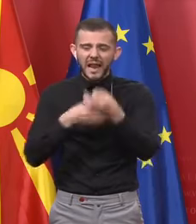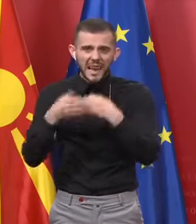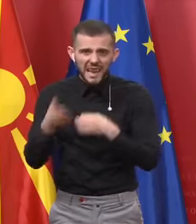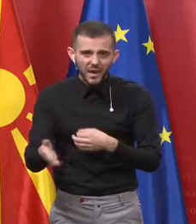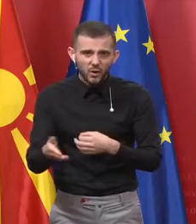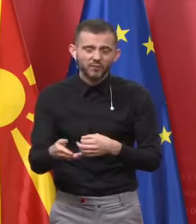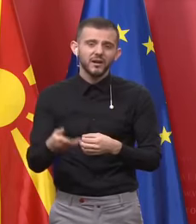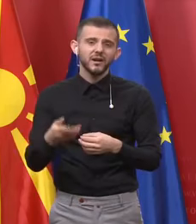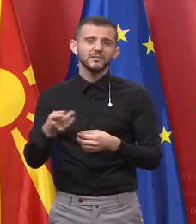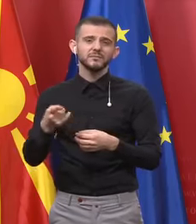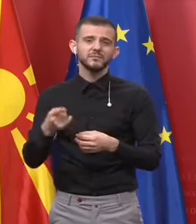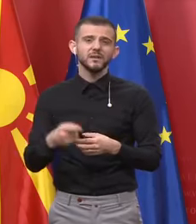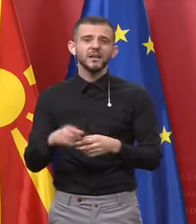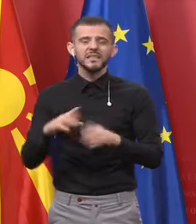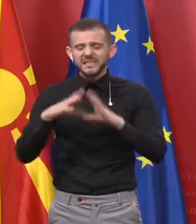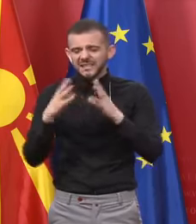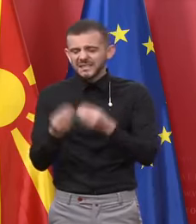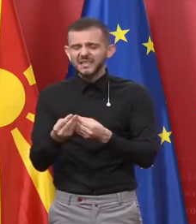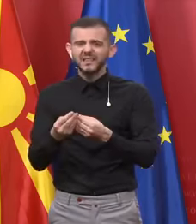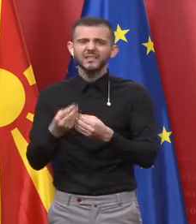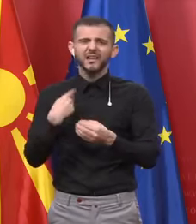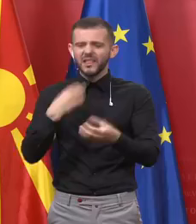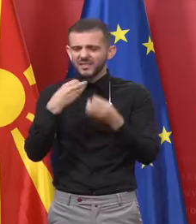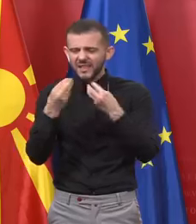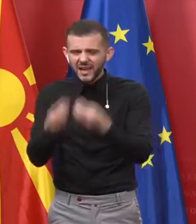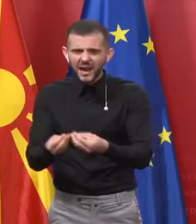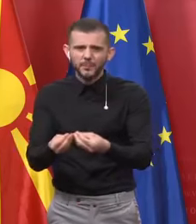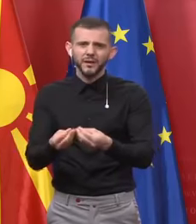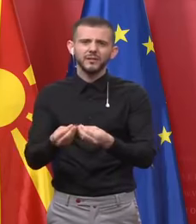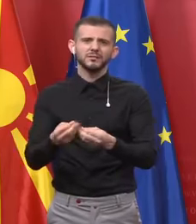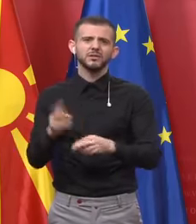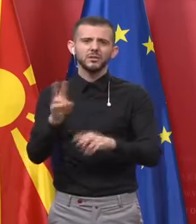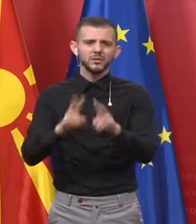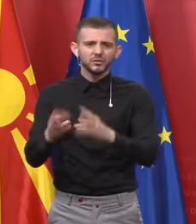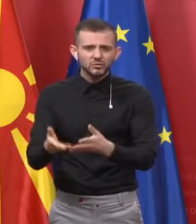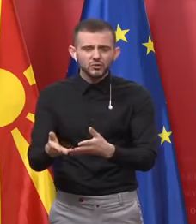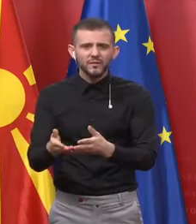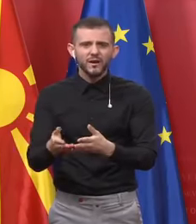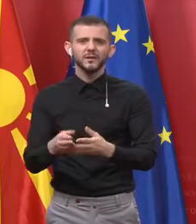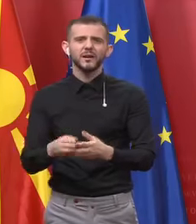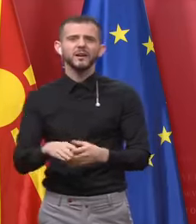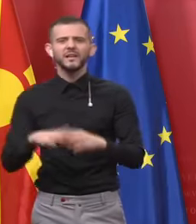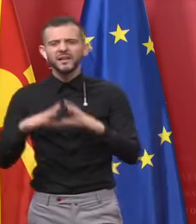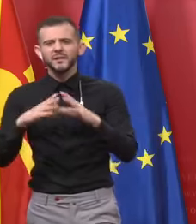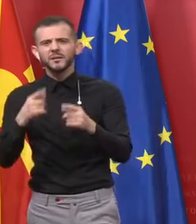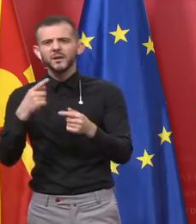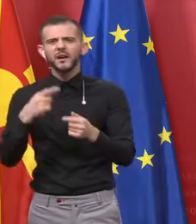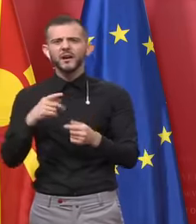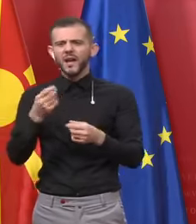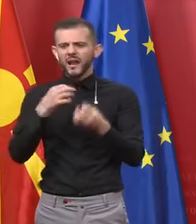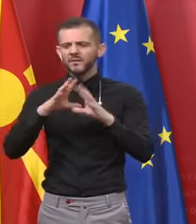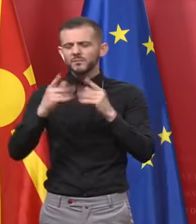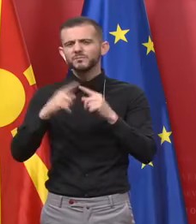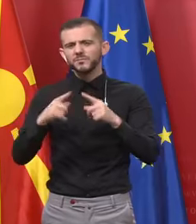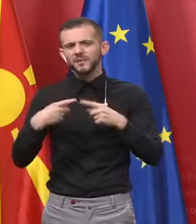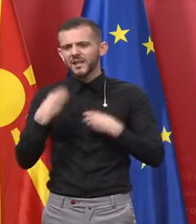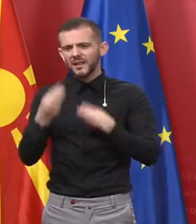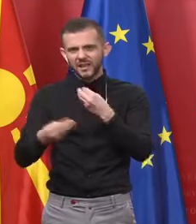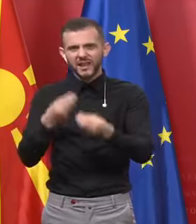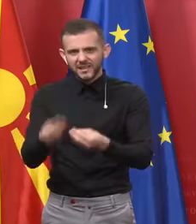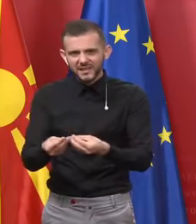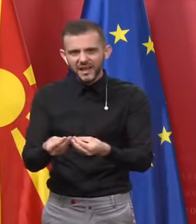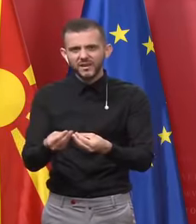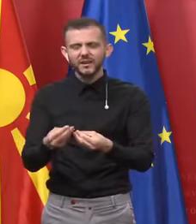и покрај сите интензивни мерки на терапија, на лекување, на супортивна терапија, антибиотска, секаква друга терапија која што